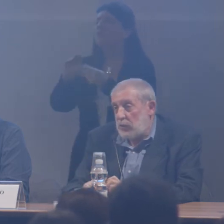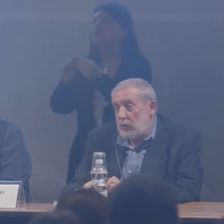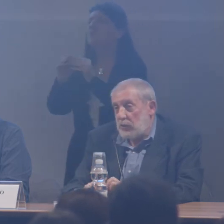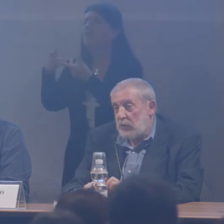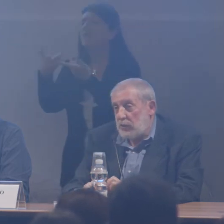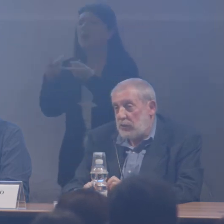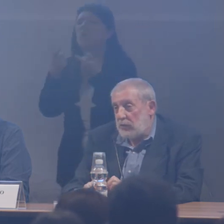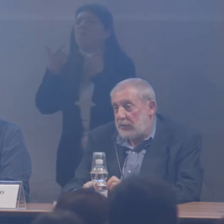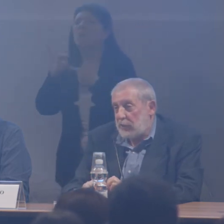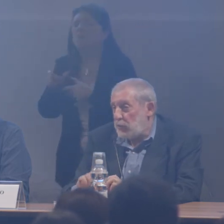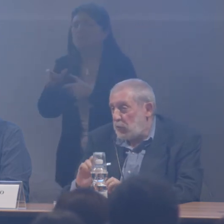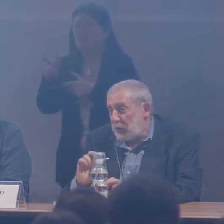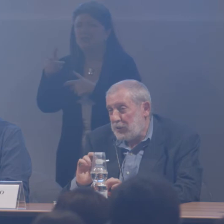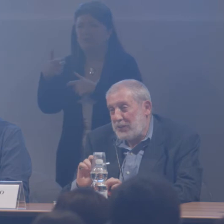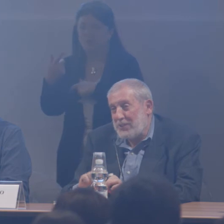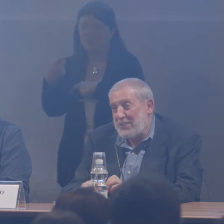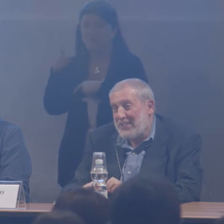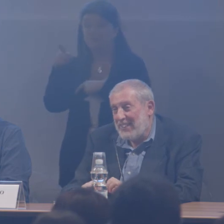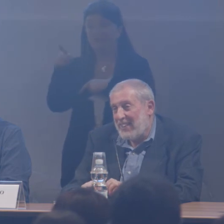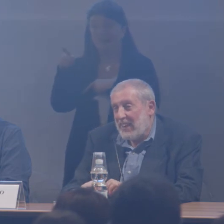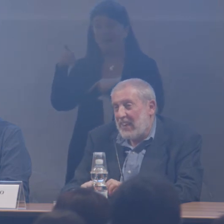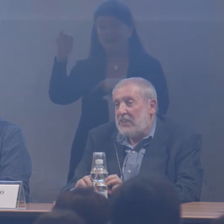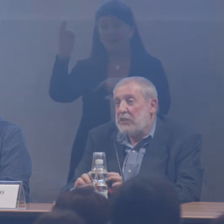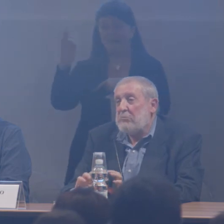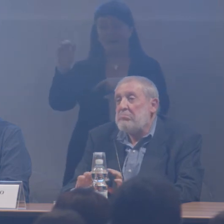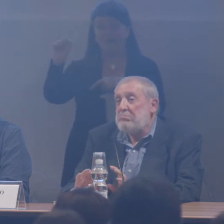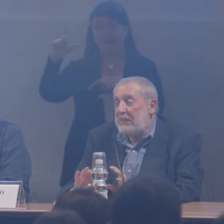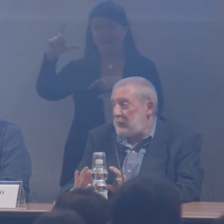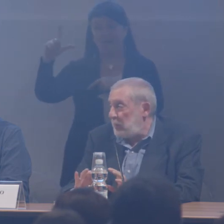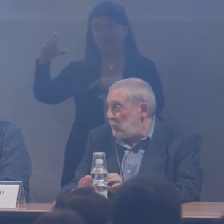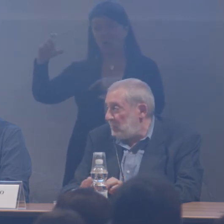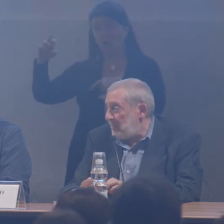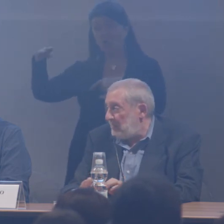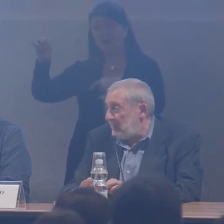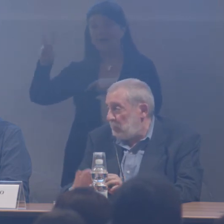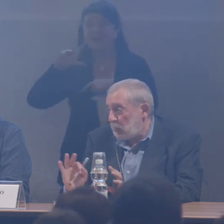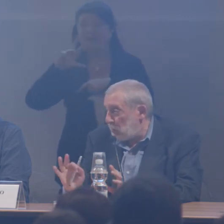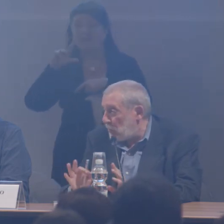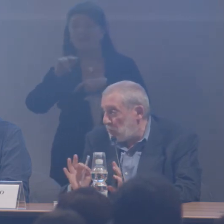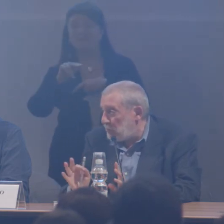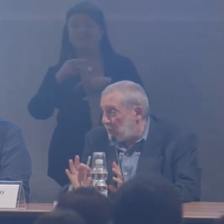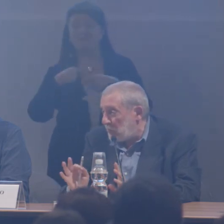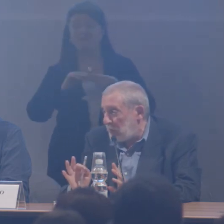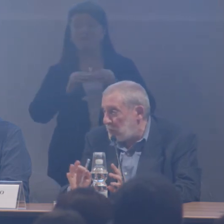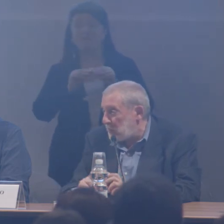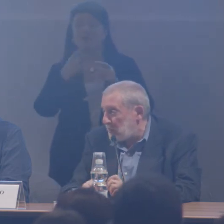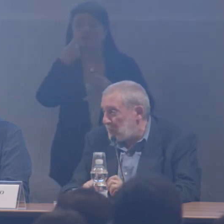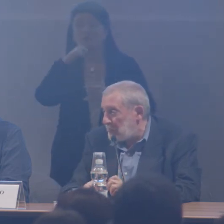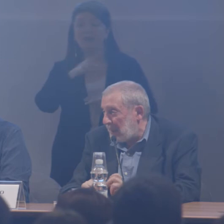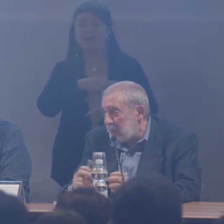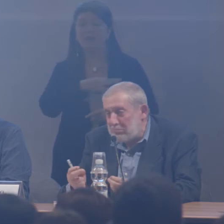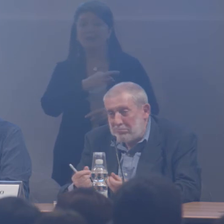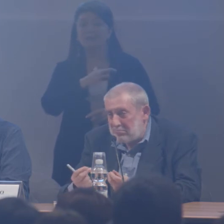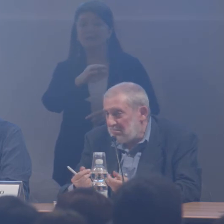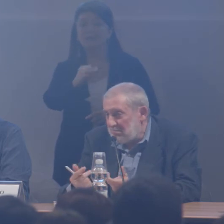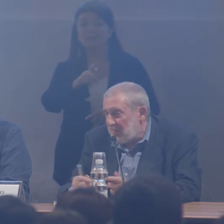suo sardonico dice: per spirito di servizio. E sono parole che possono